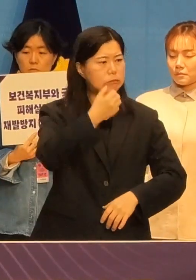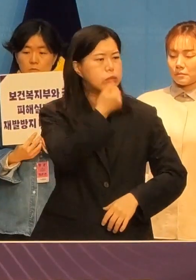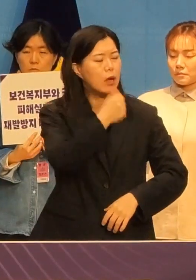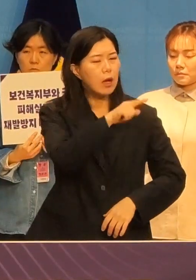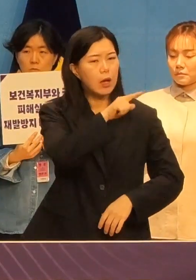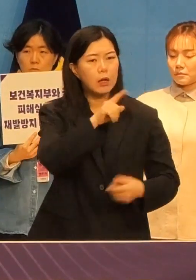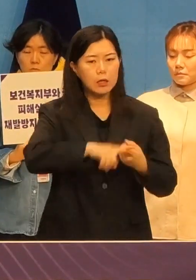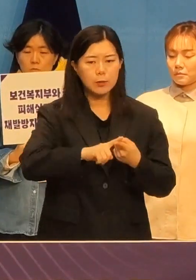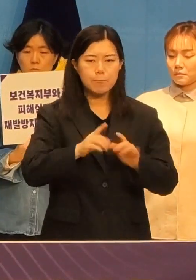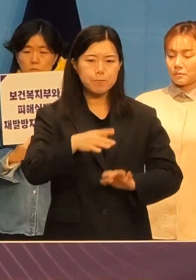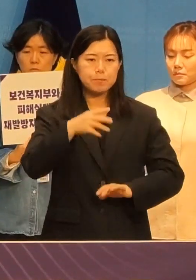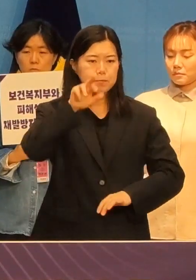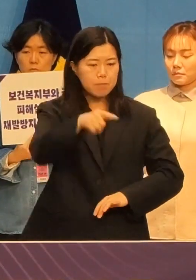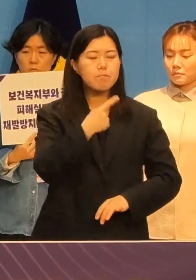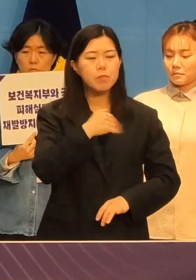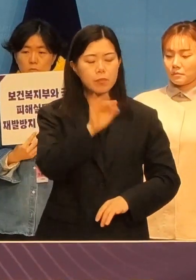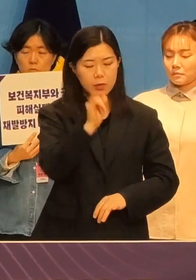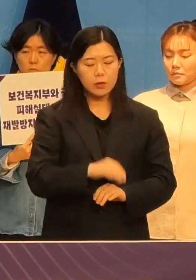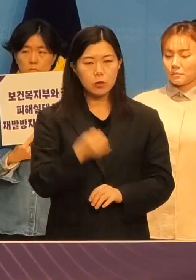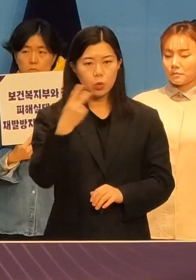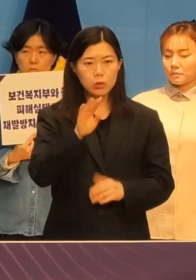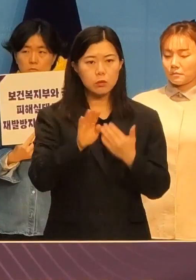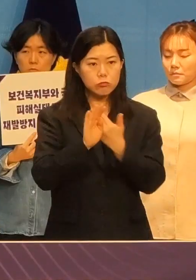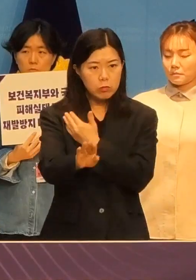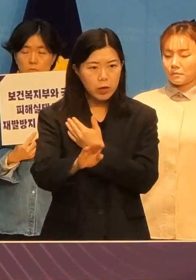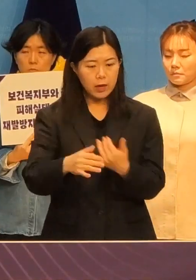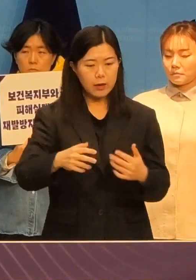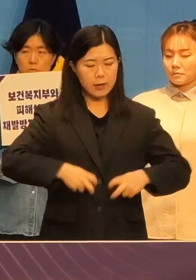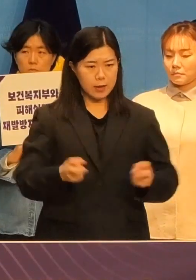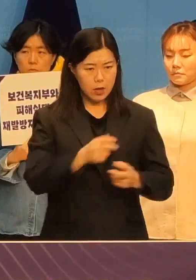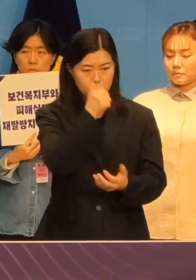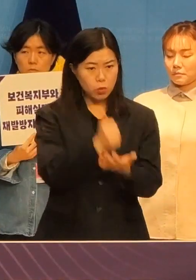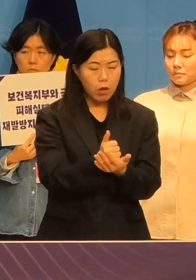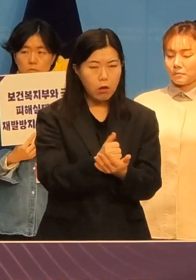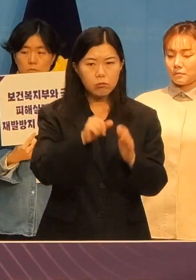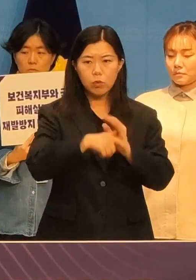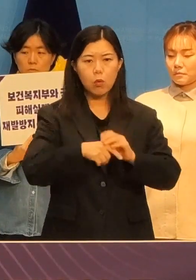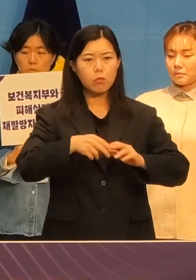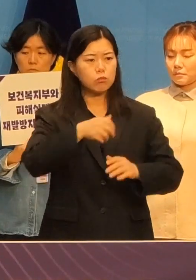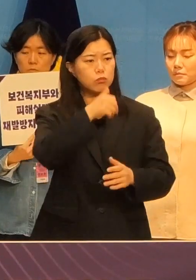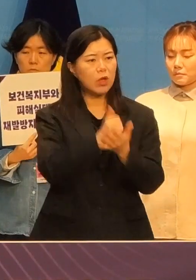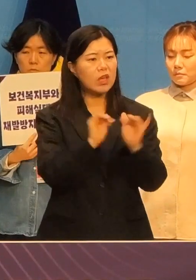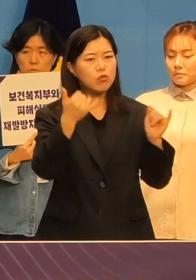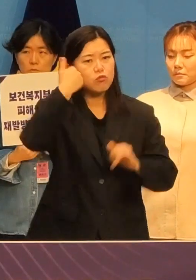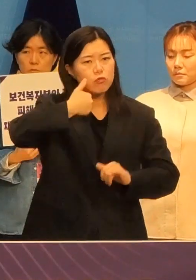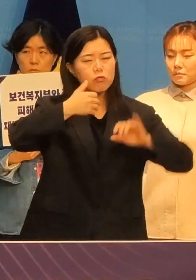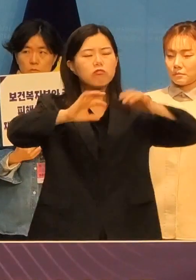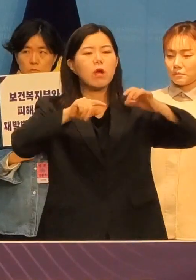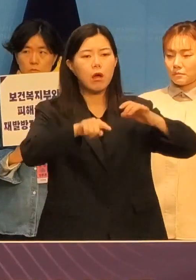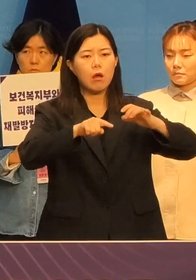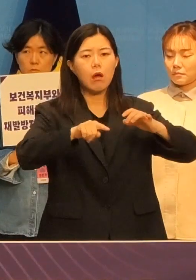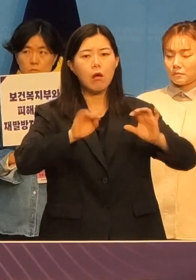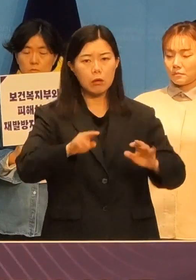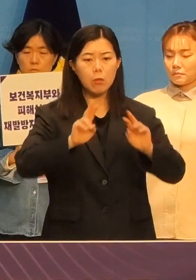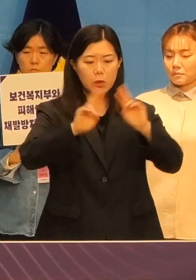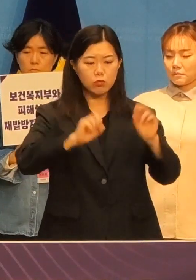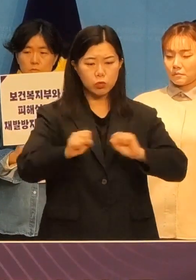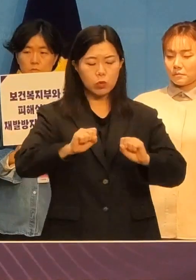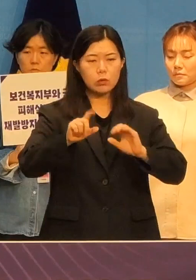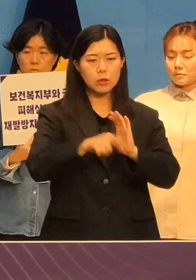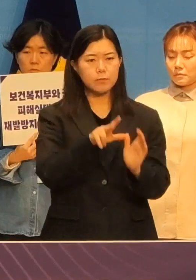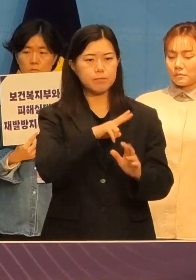있습니다. 그리고 그 발언으로부터 낙태가 죄라면 범인은 국가다라는 낙태죄 폐지 운동의 중요한